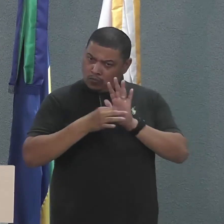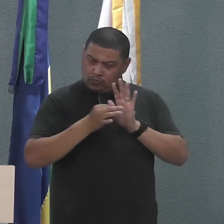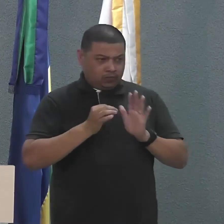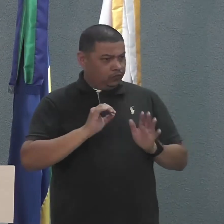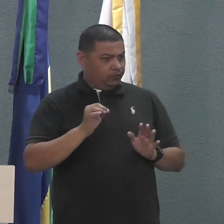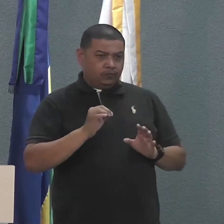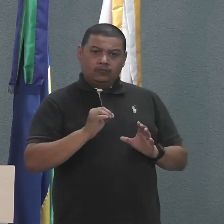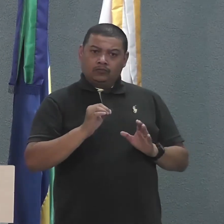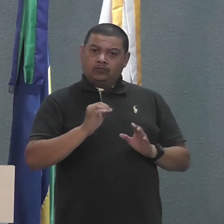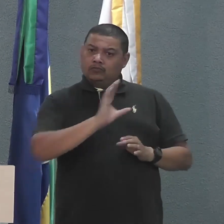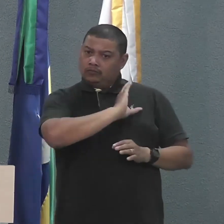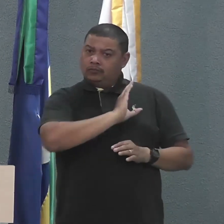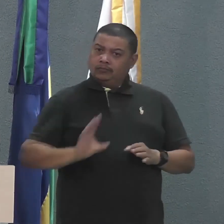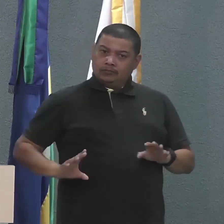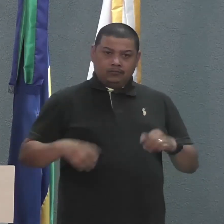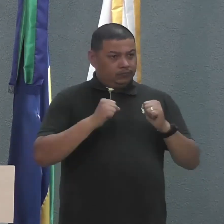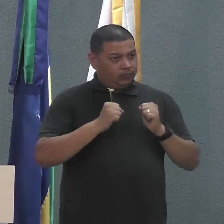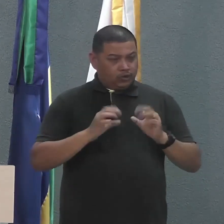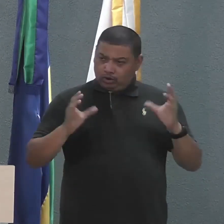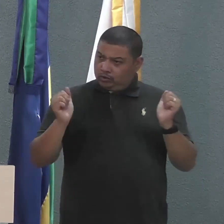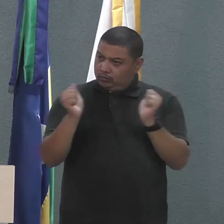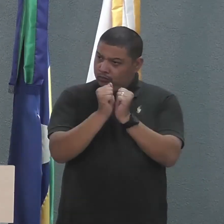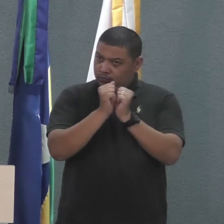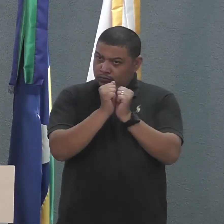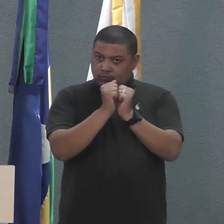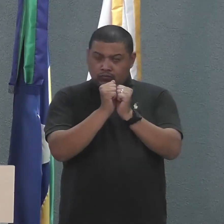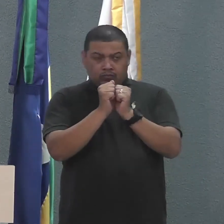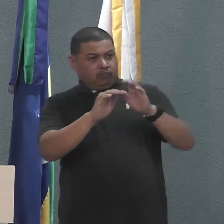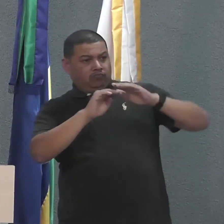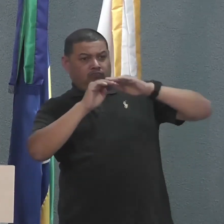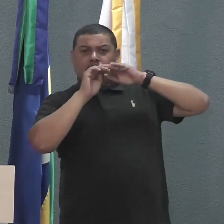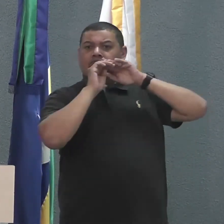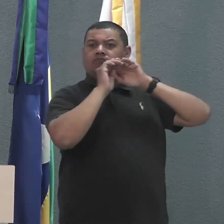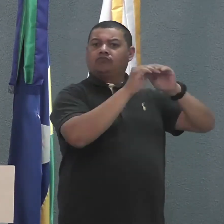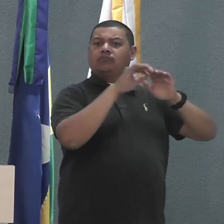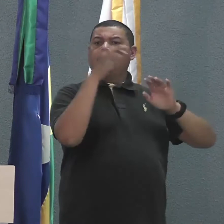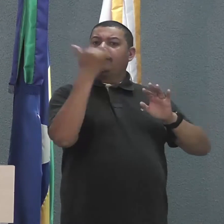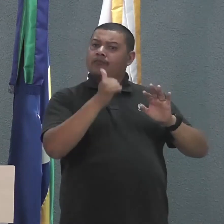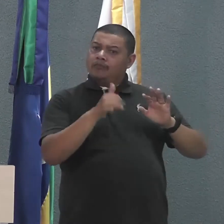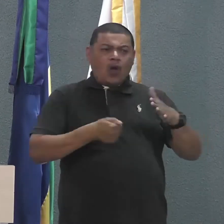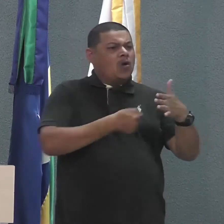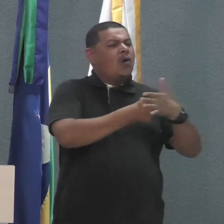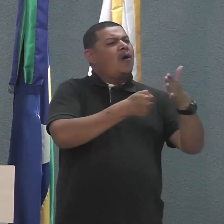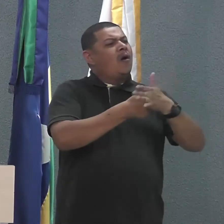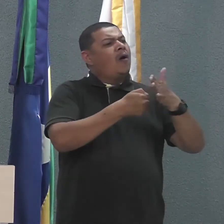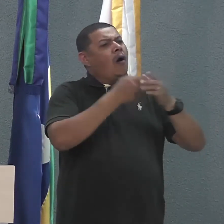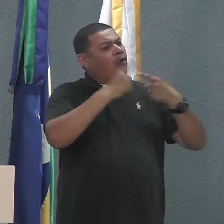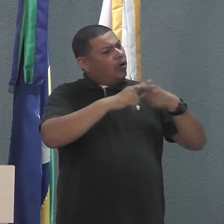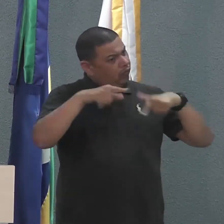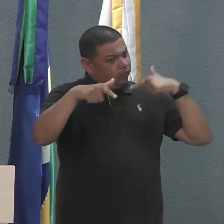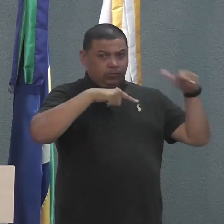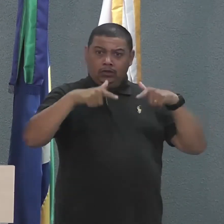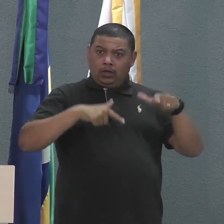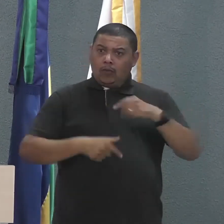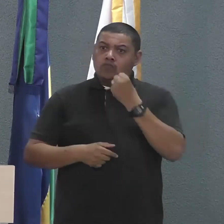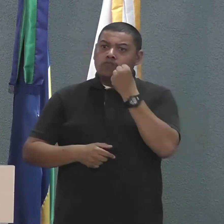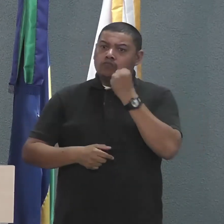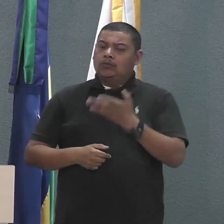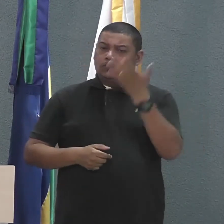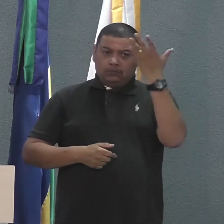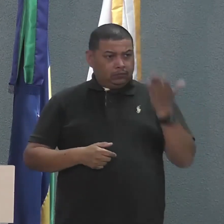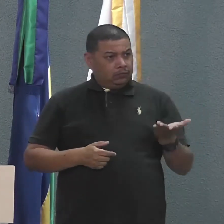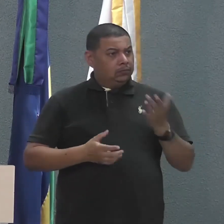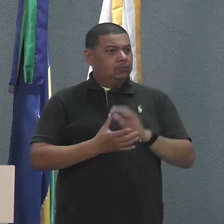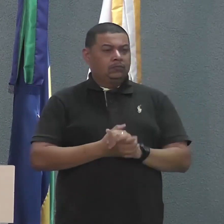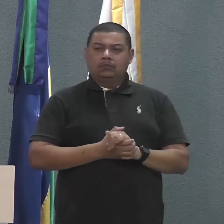fazer um movimento aí, junto aí à Energisa, para que a gente possa cobrar realmente que o serviço seja um